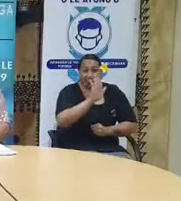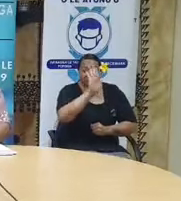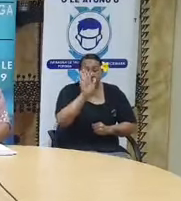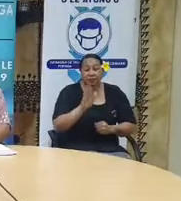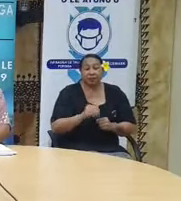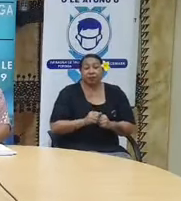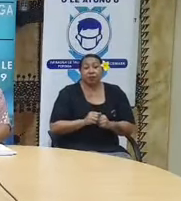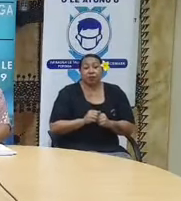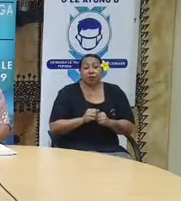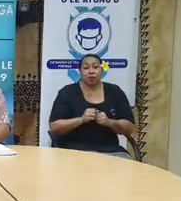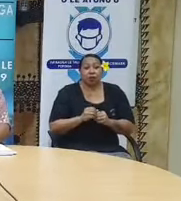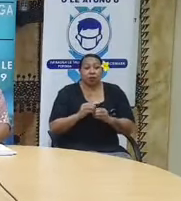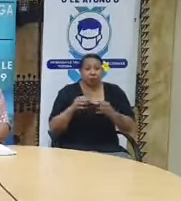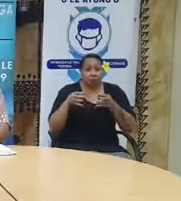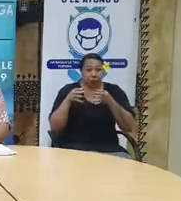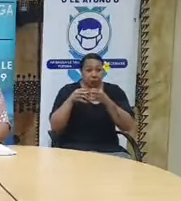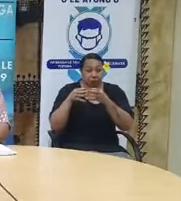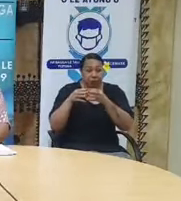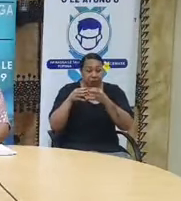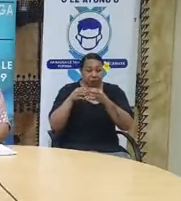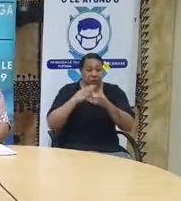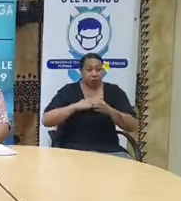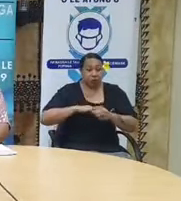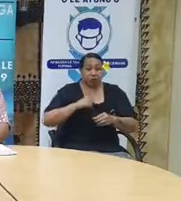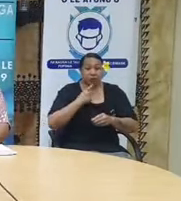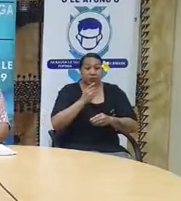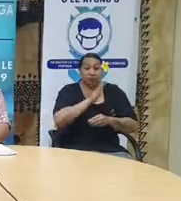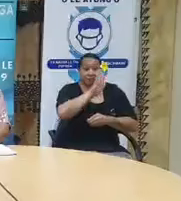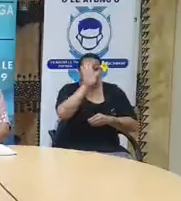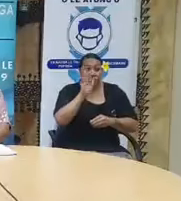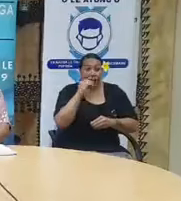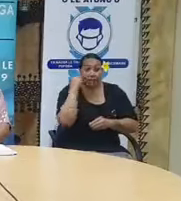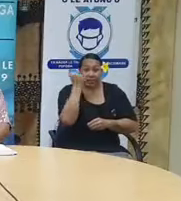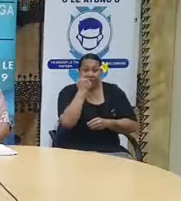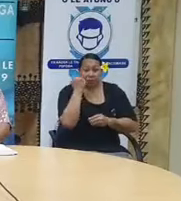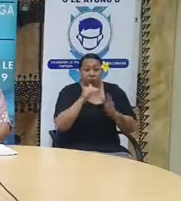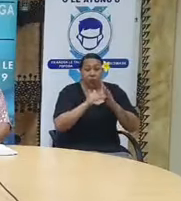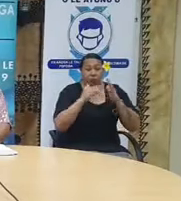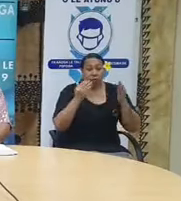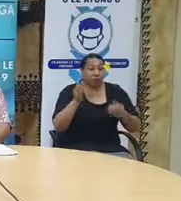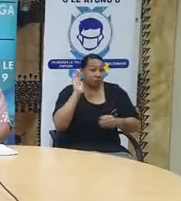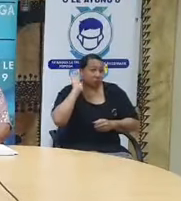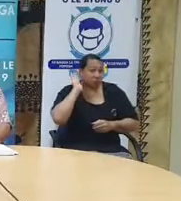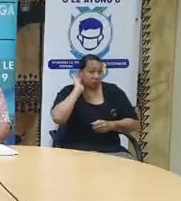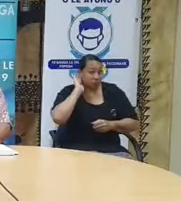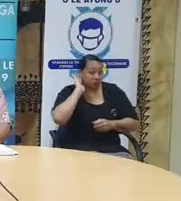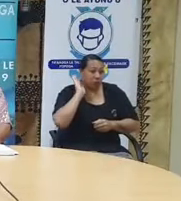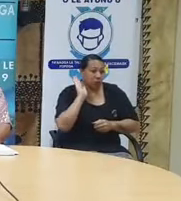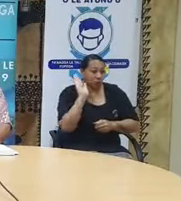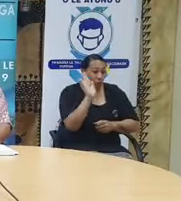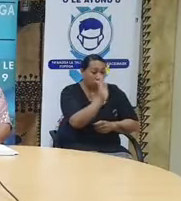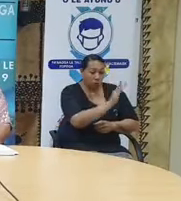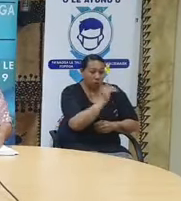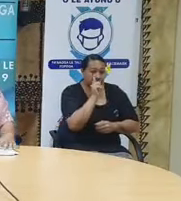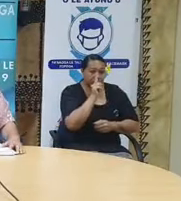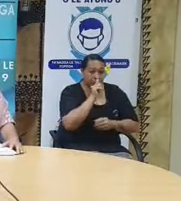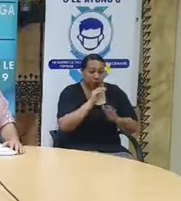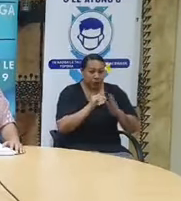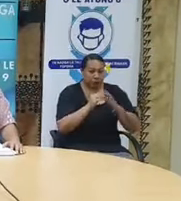comiti le fa fo mai sa mo. Ya e tu pu mai e ya e fa pe fo le lo le tu no mo mo nei fa sa